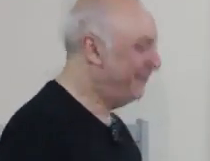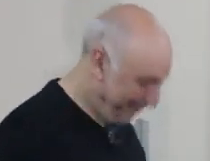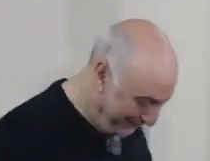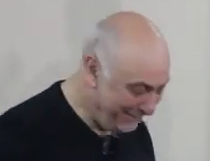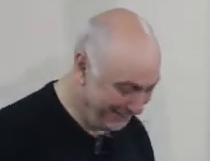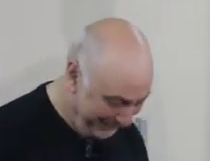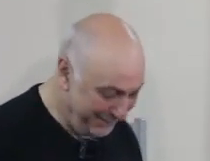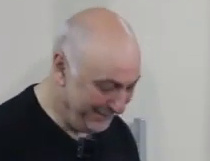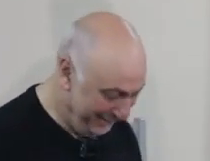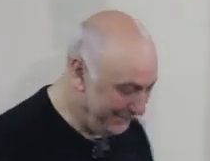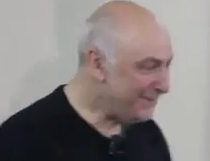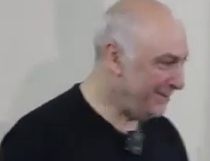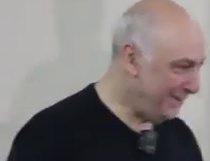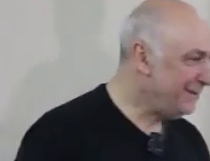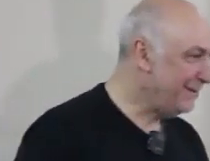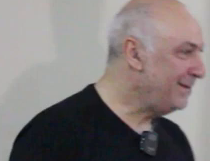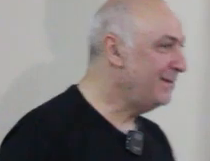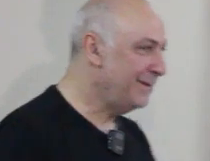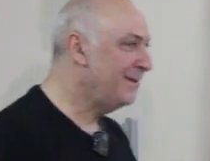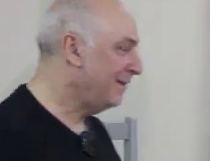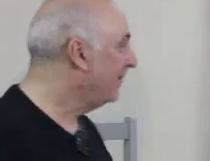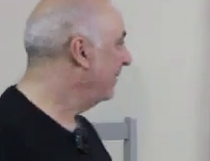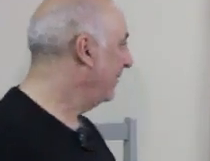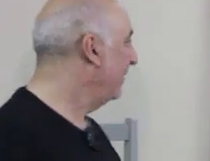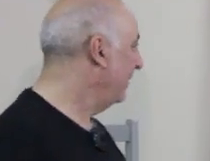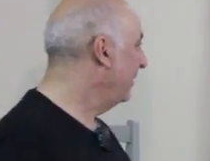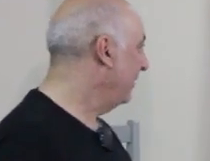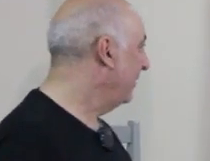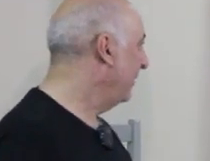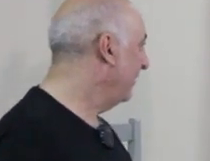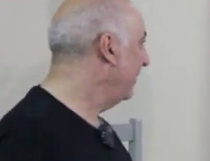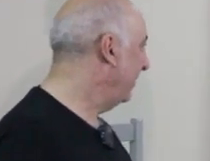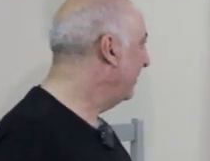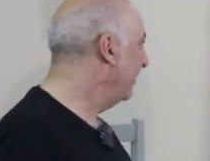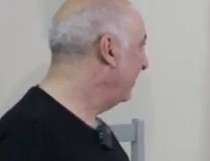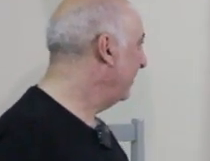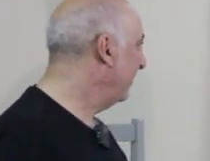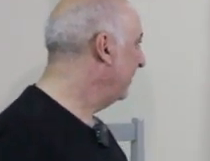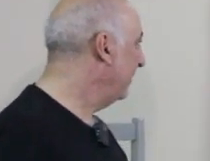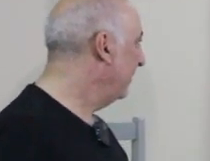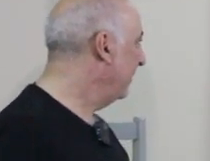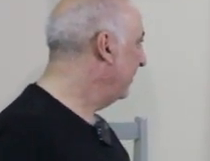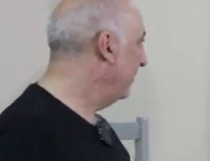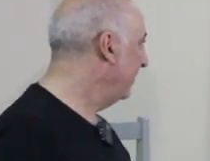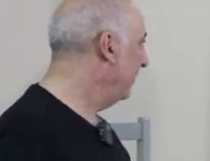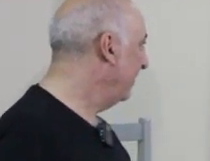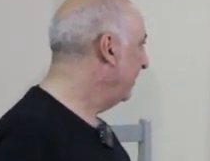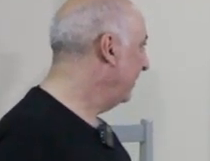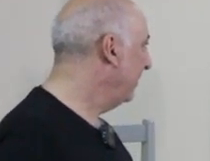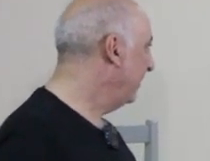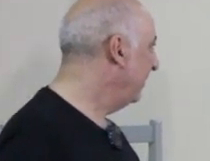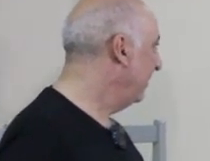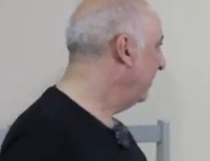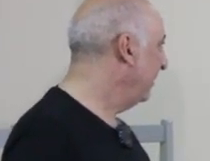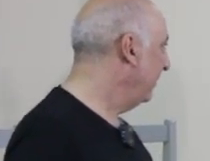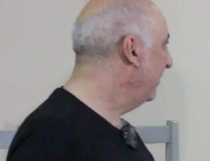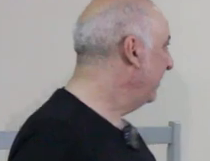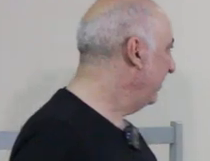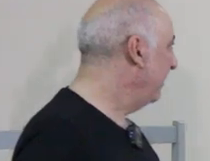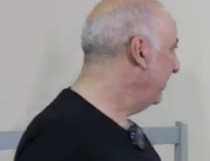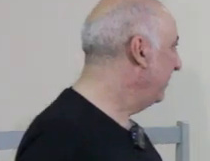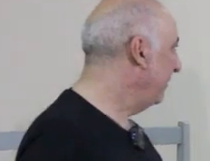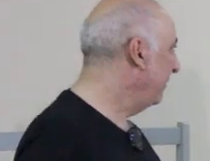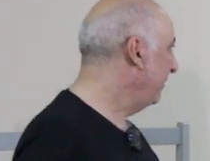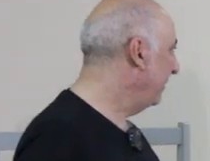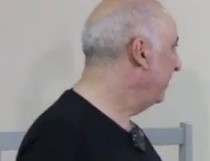a nós, não chegou no município, assim, você tem que seguir um trâmite. Então você vai documentando, infelizmente o processo é esse. Para depois a gente brigar, para